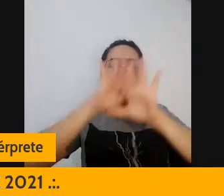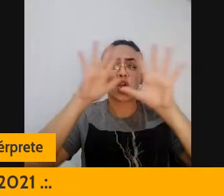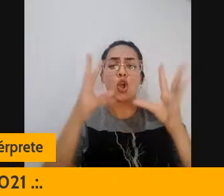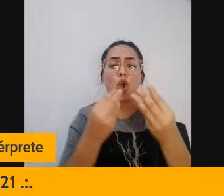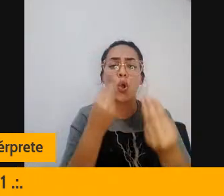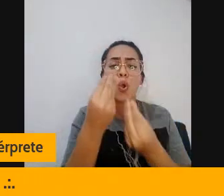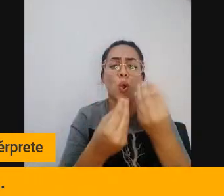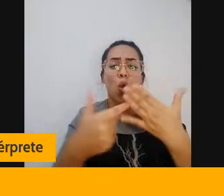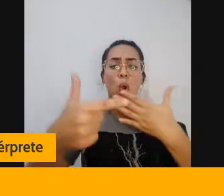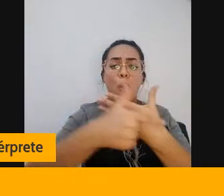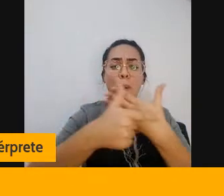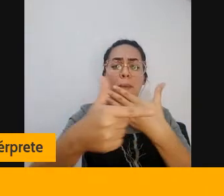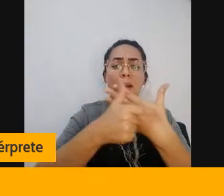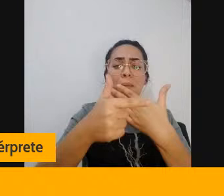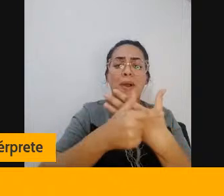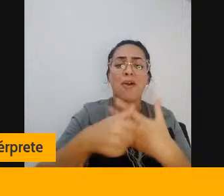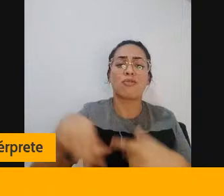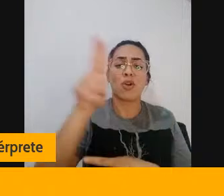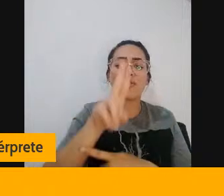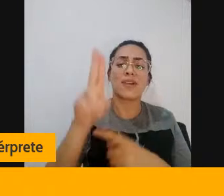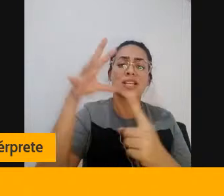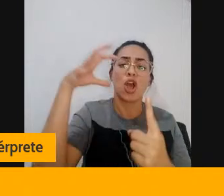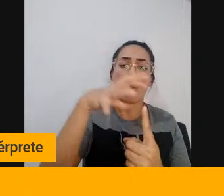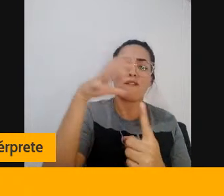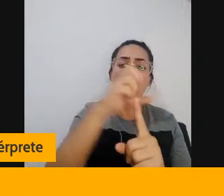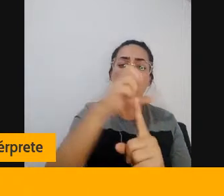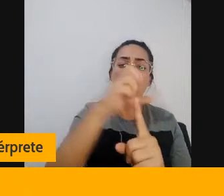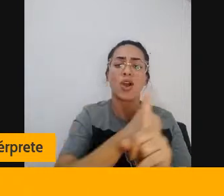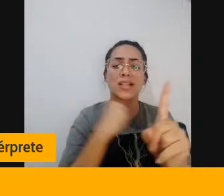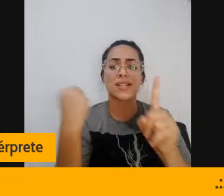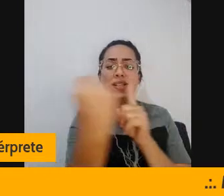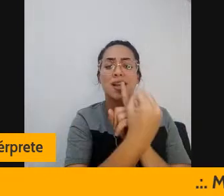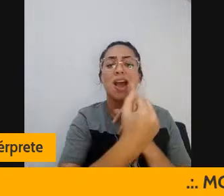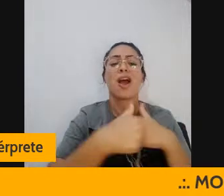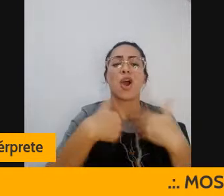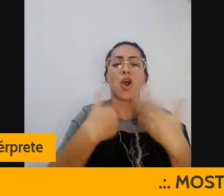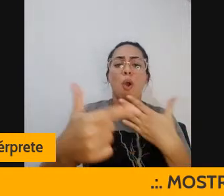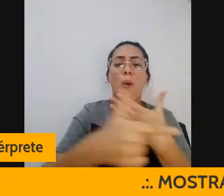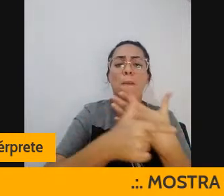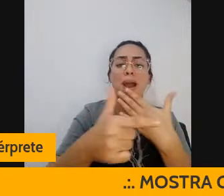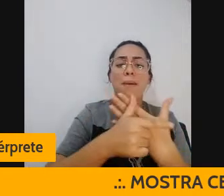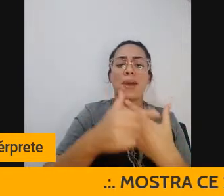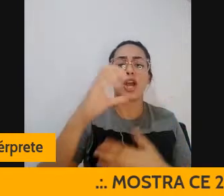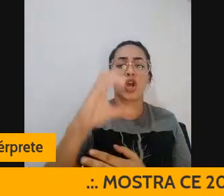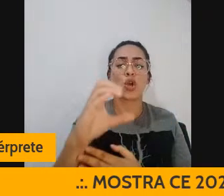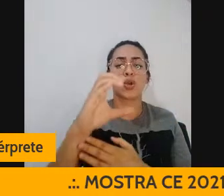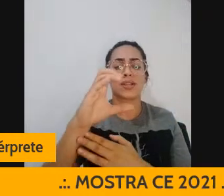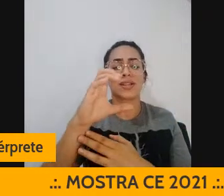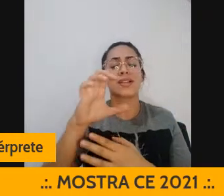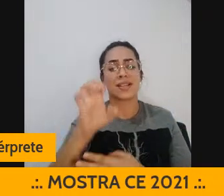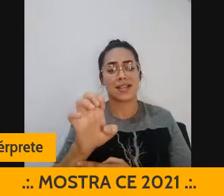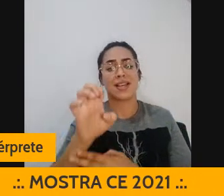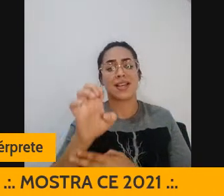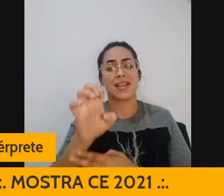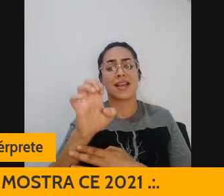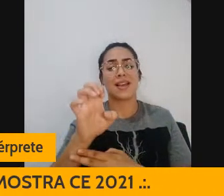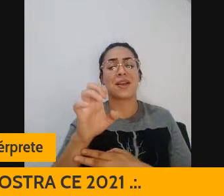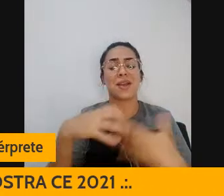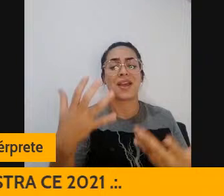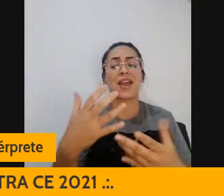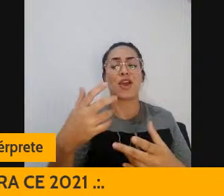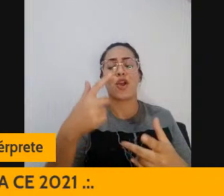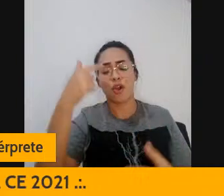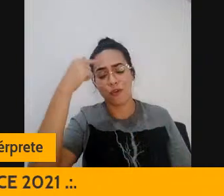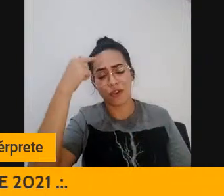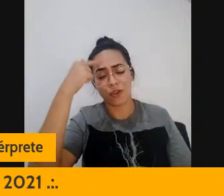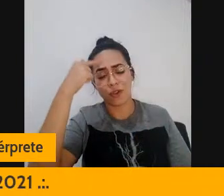da universidade numa sociedade, o que é o papel de um centro de educação. Eu fiquei assim unindo os fios entre o